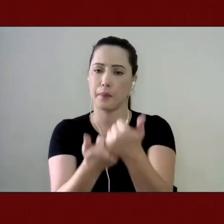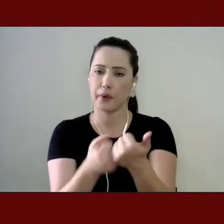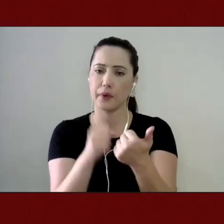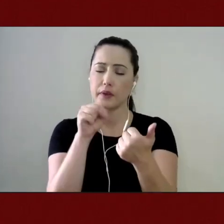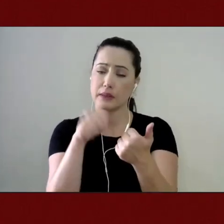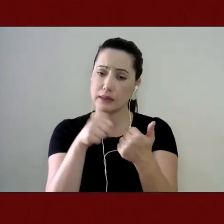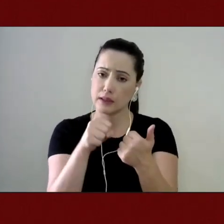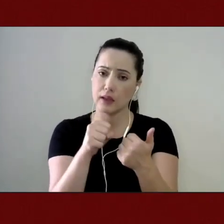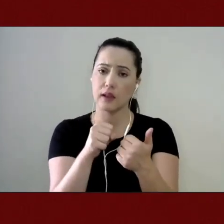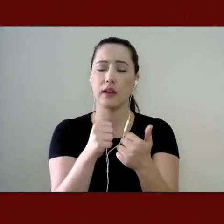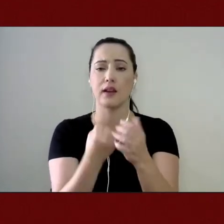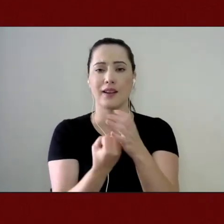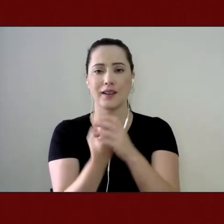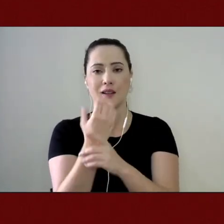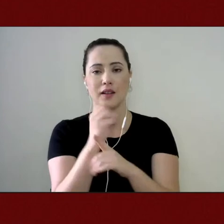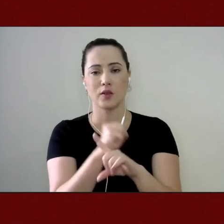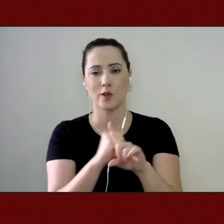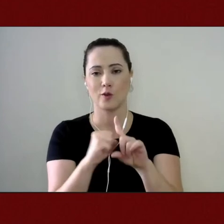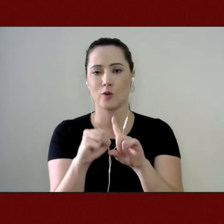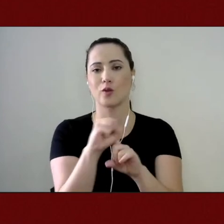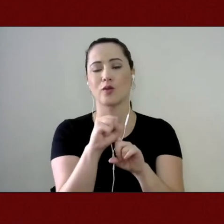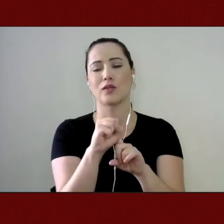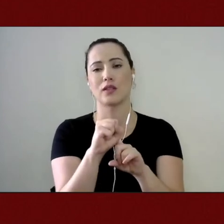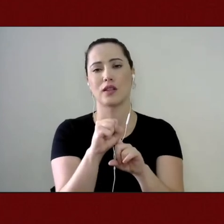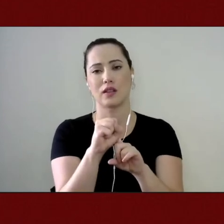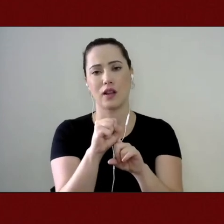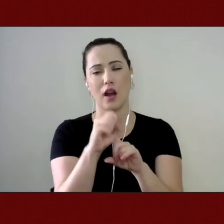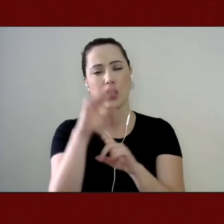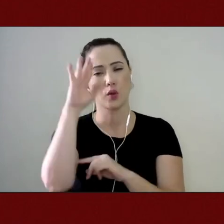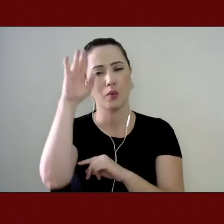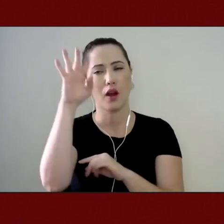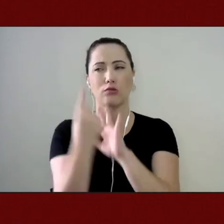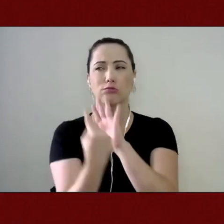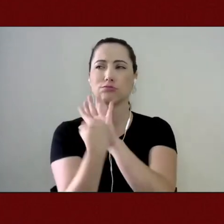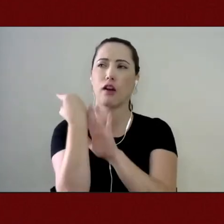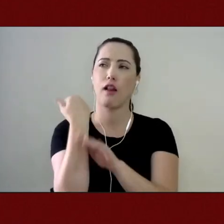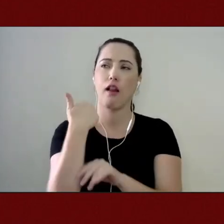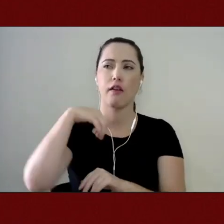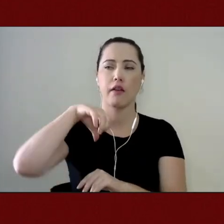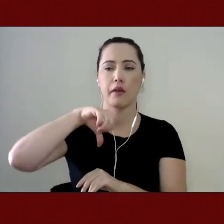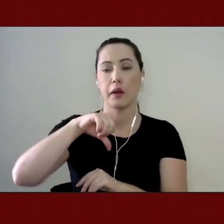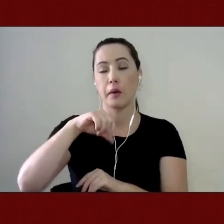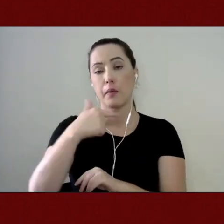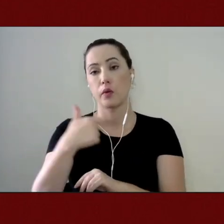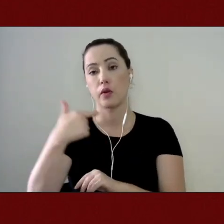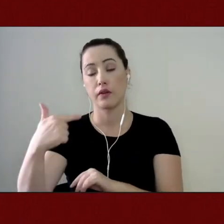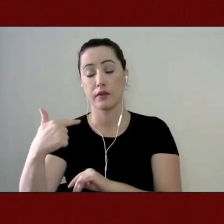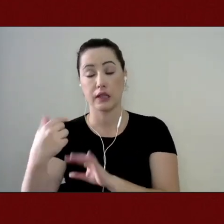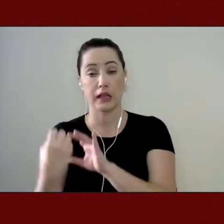foi sonhada desde a criação do Partido Comunista, lá em 1922. Então,